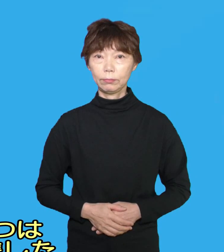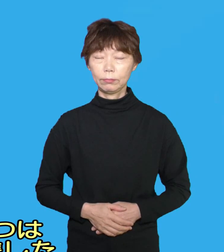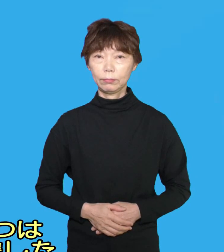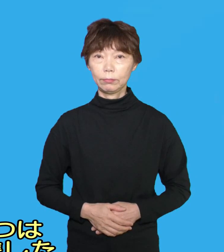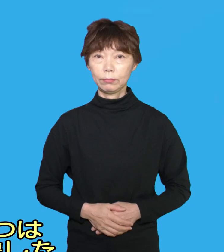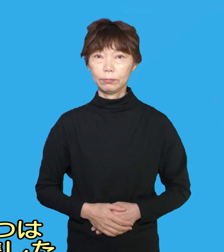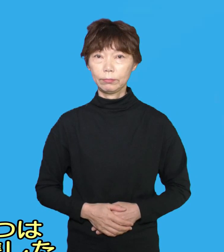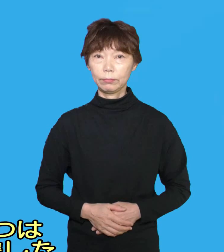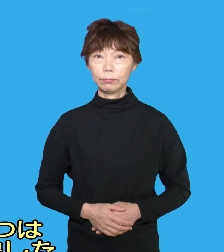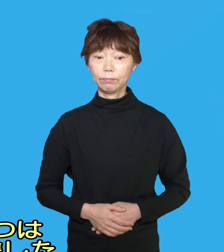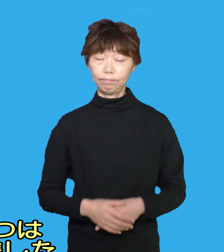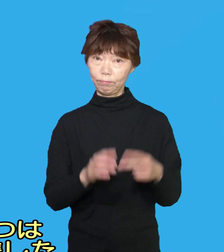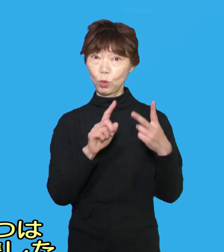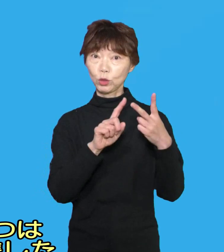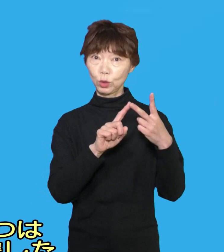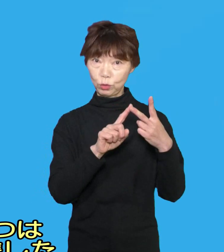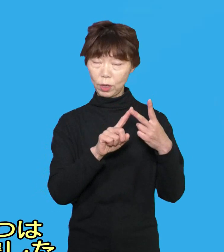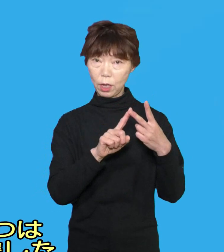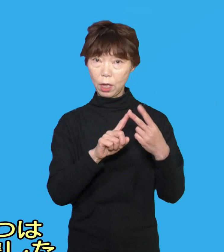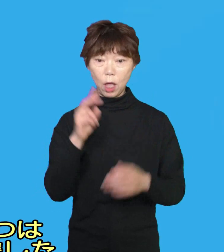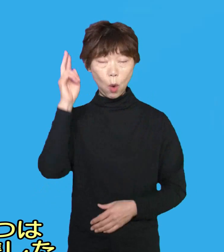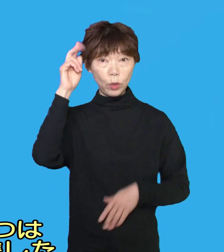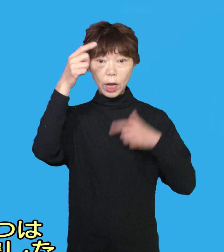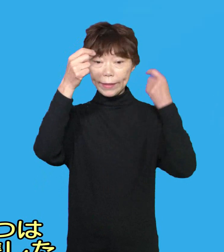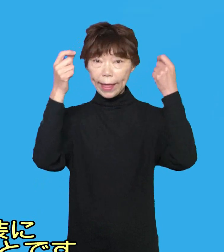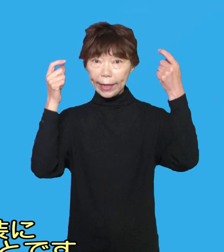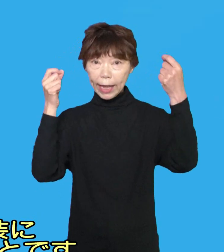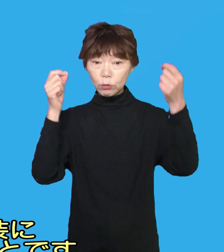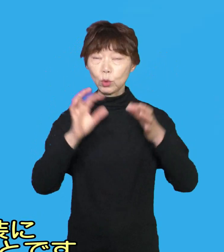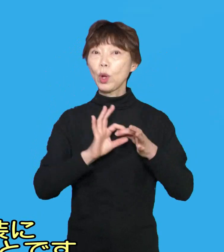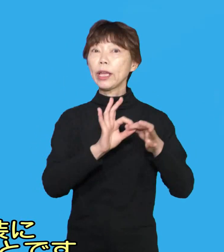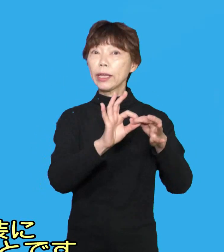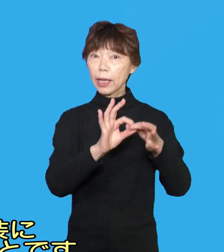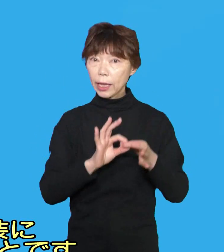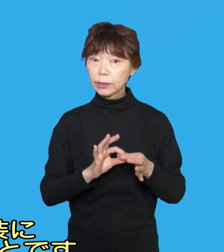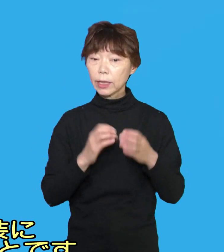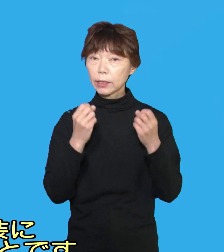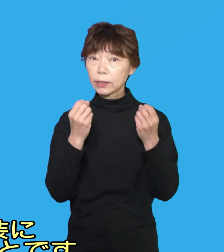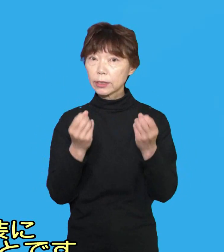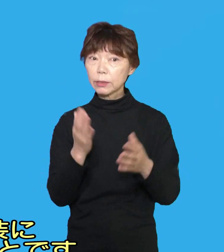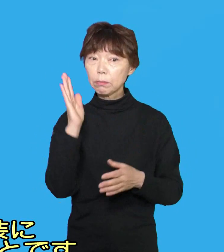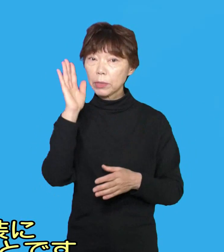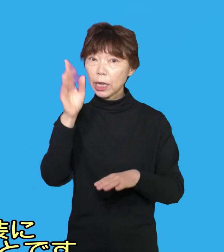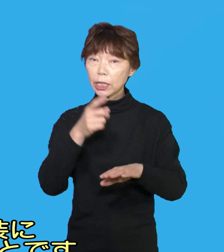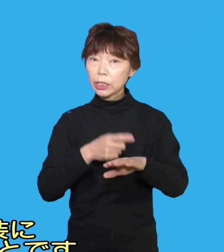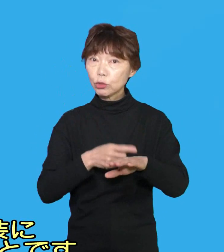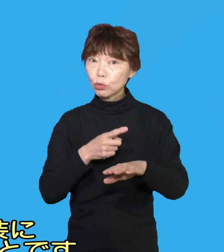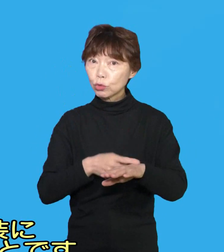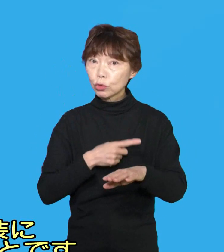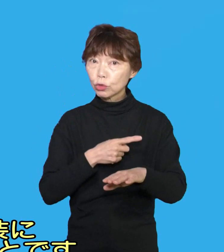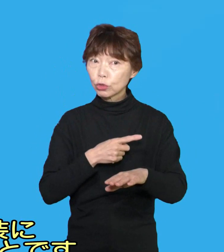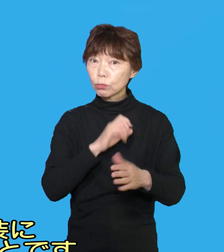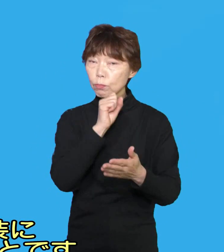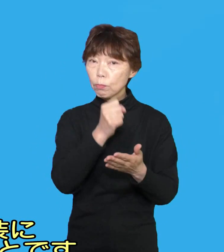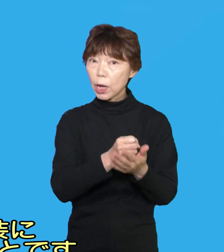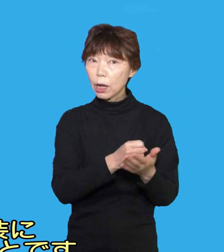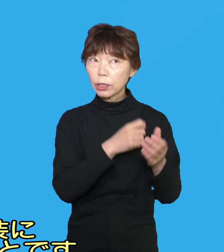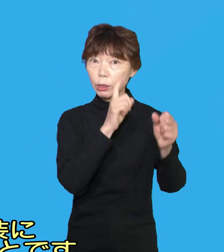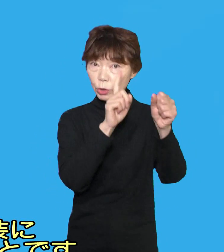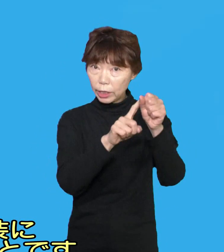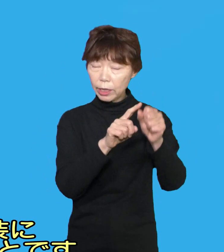そしてもう一つは、大阪大学と連携した近未来技術の実装に向けてということです